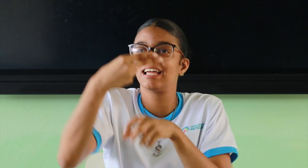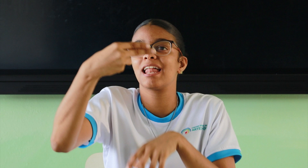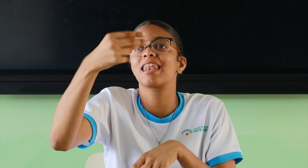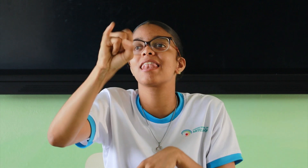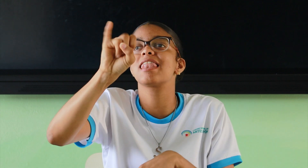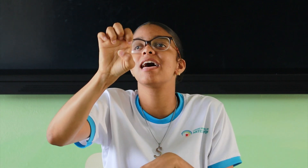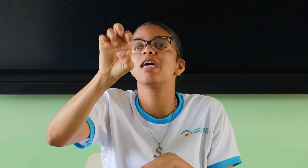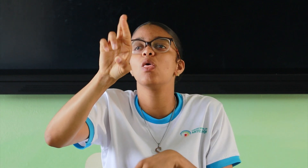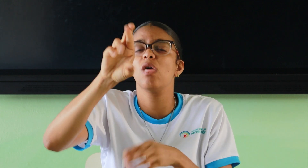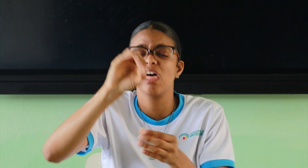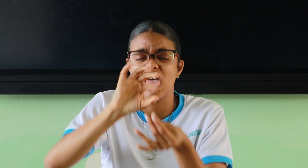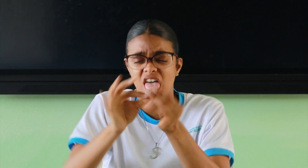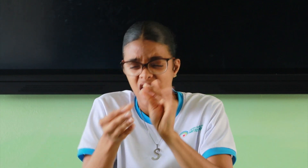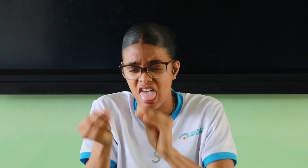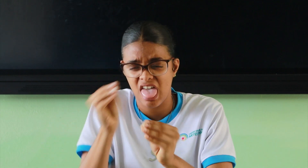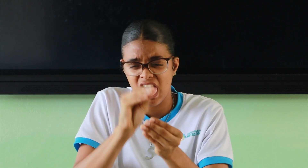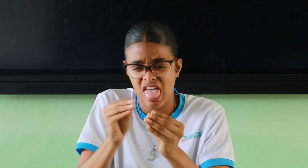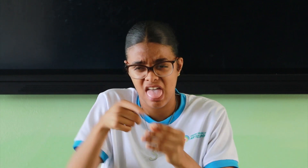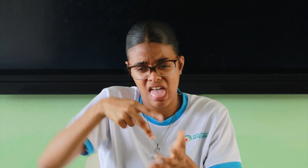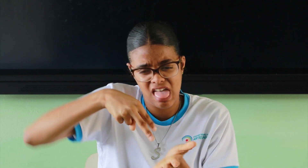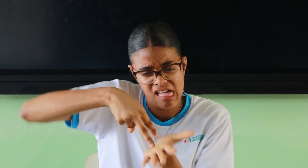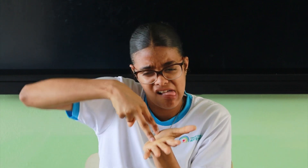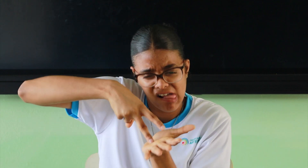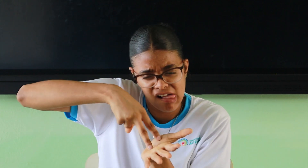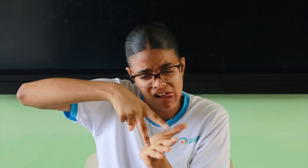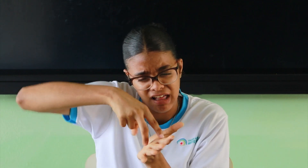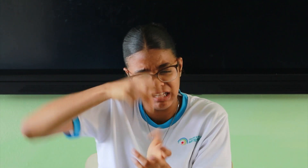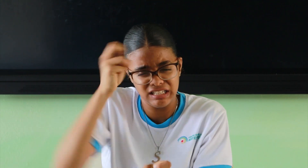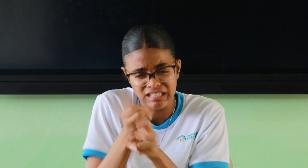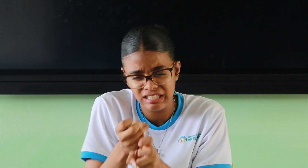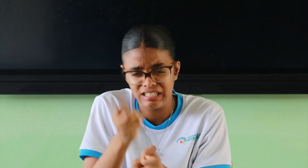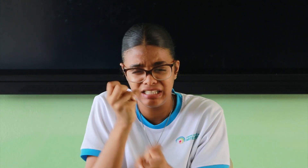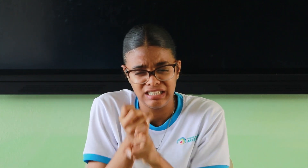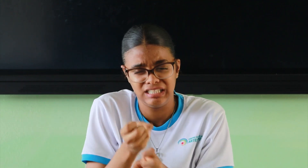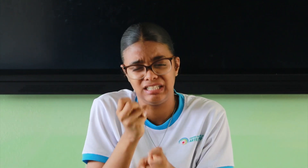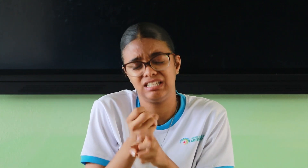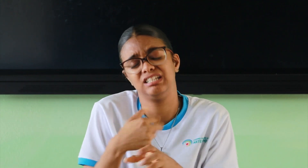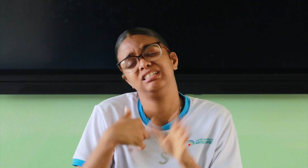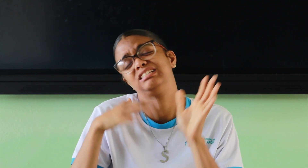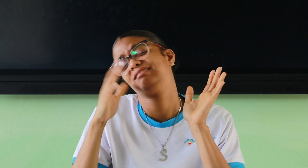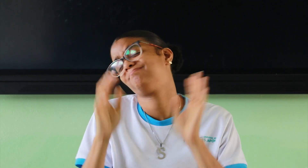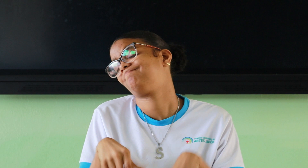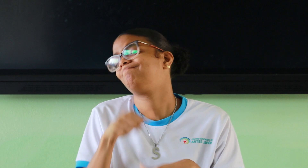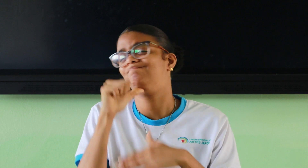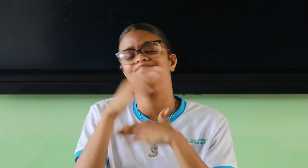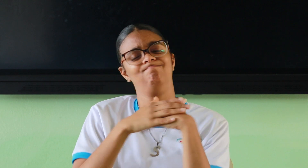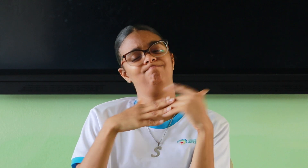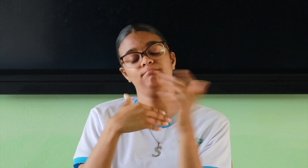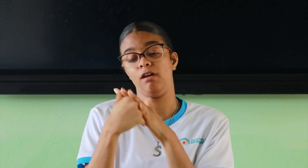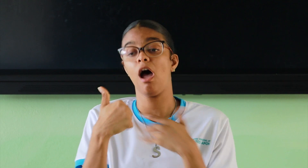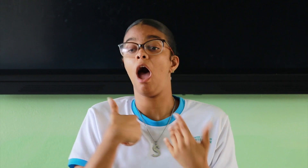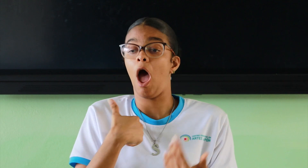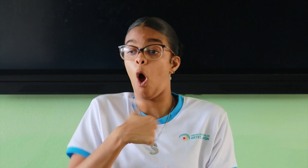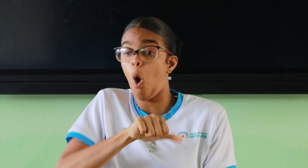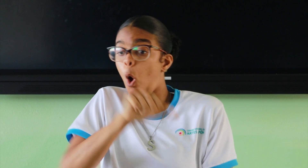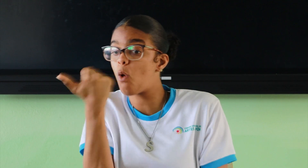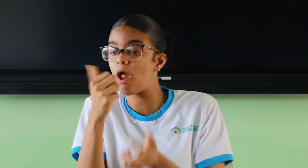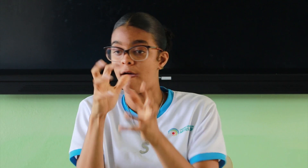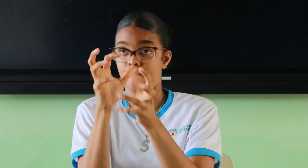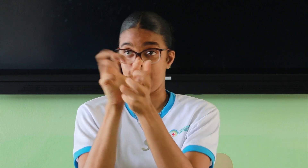manera en la que se me pudiera ser más fácil para poder